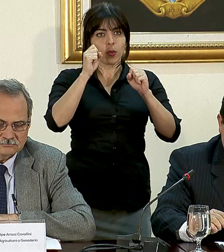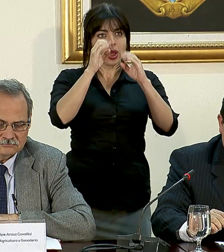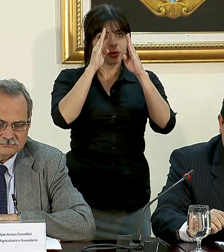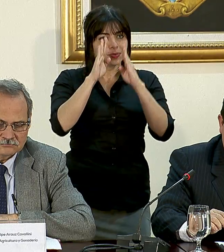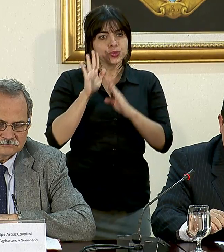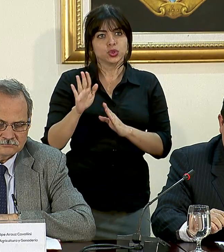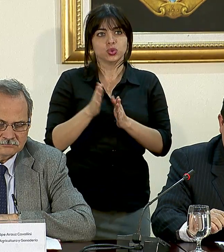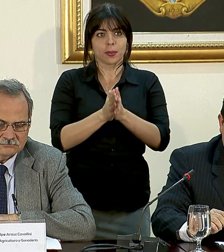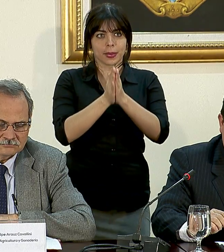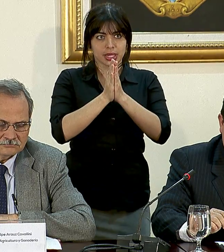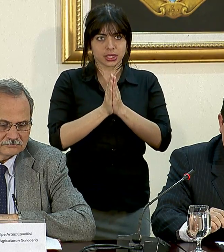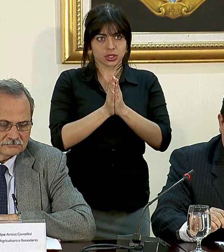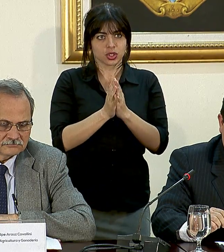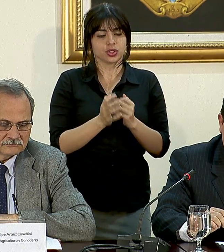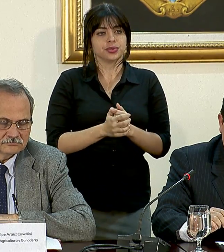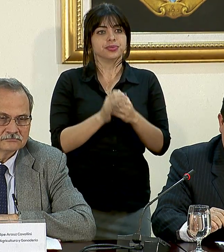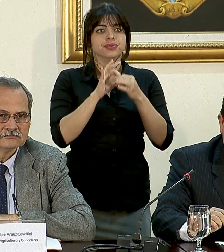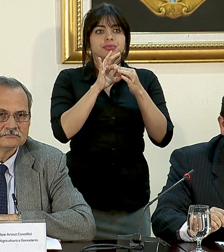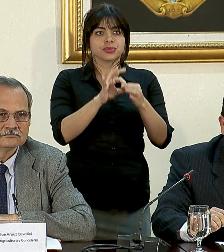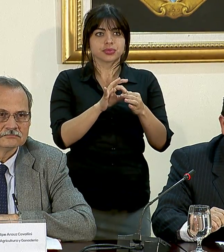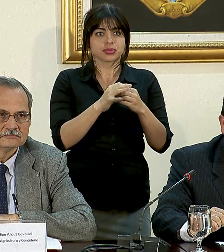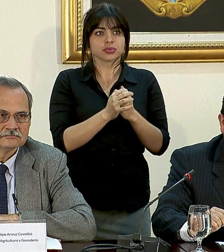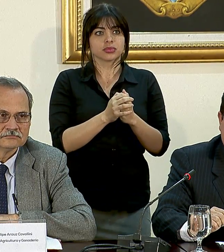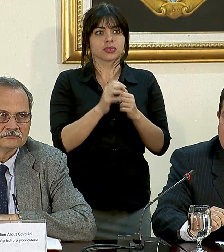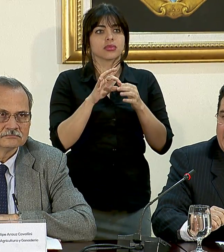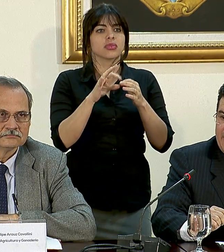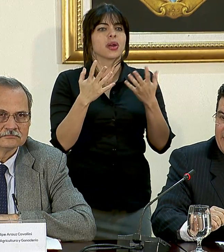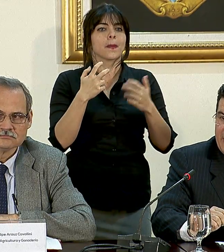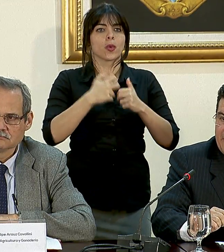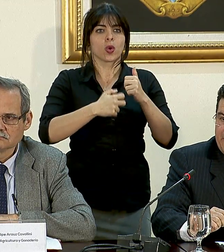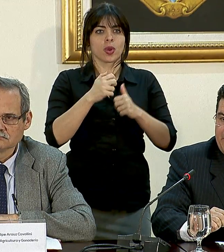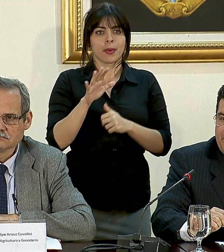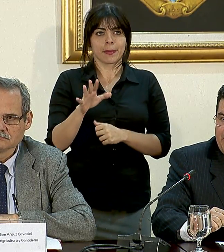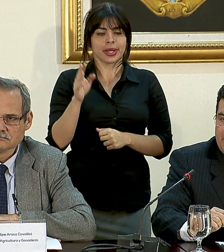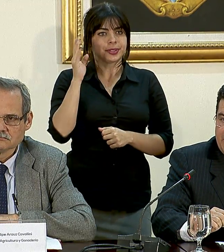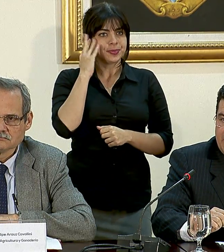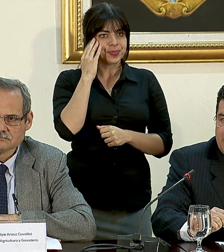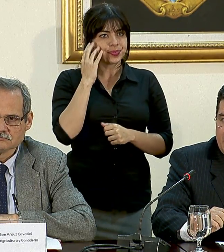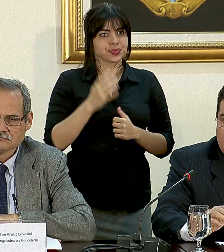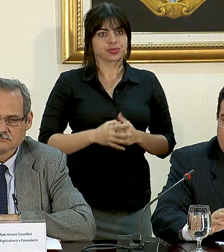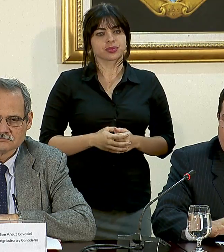sus peticiones respecto a los problemas que le apremian.